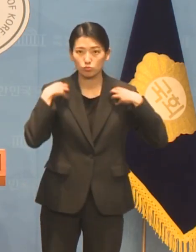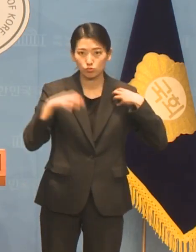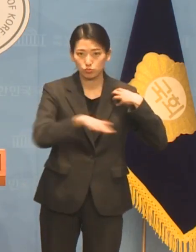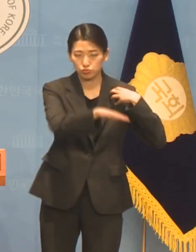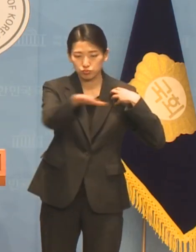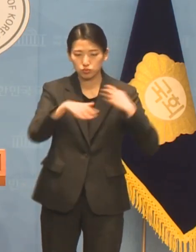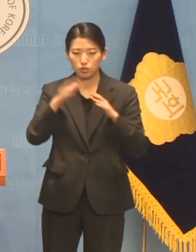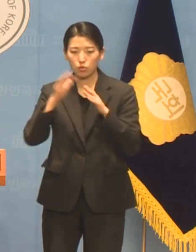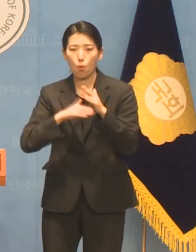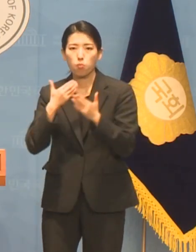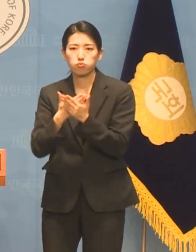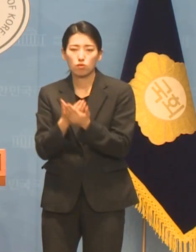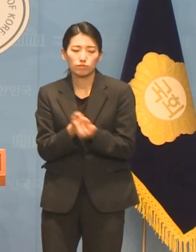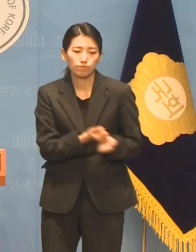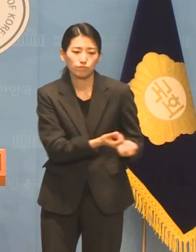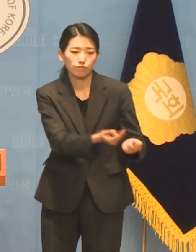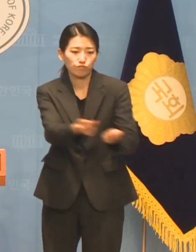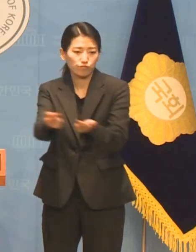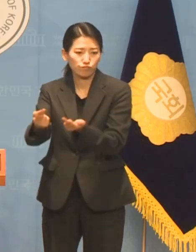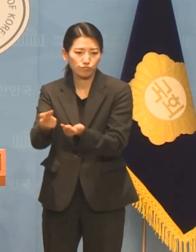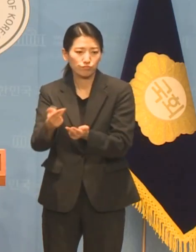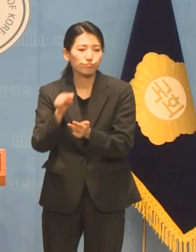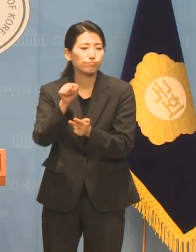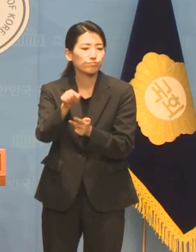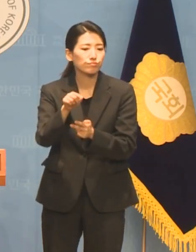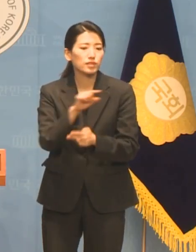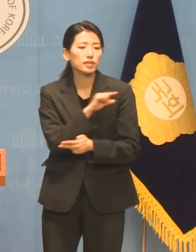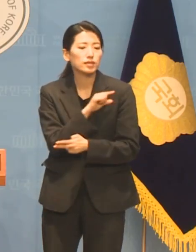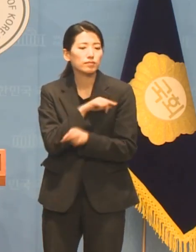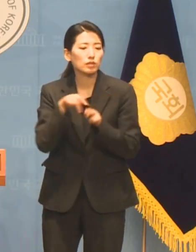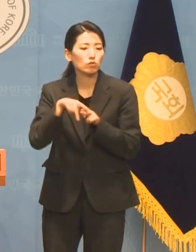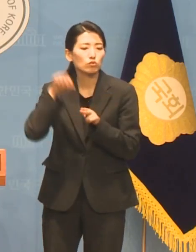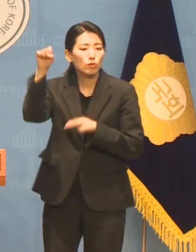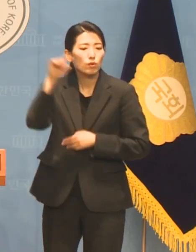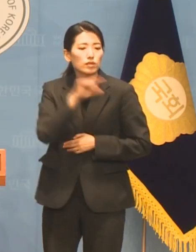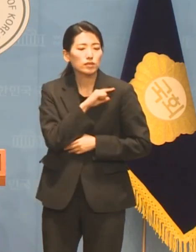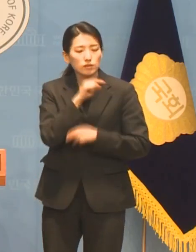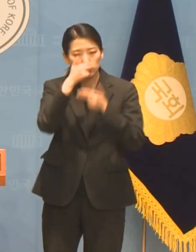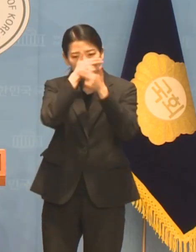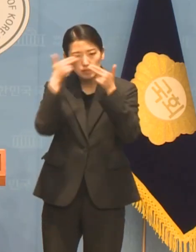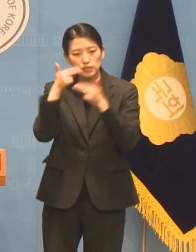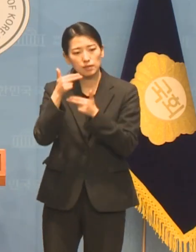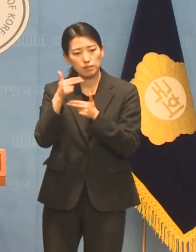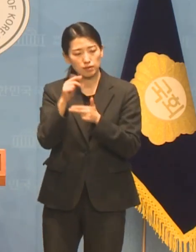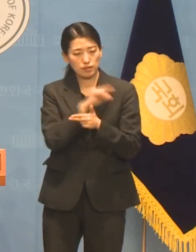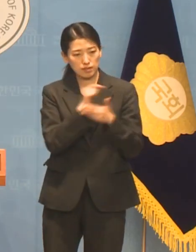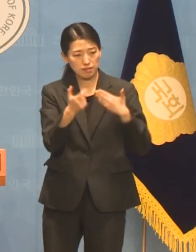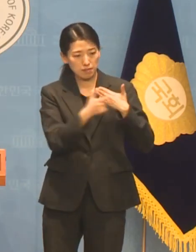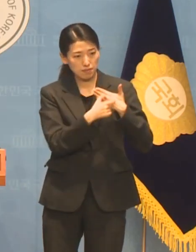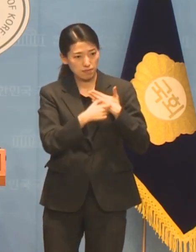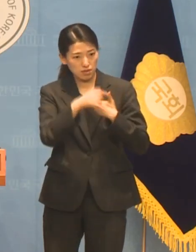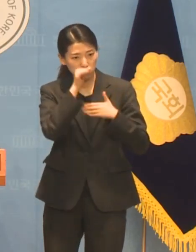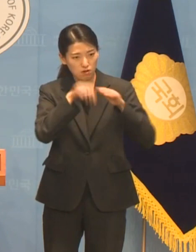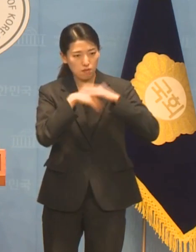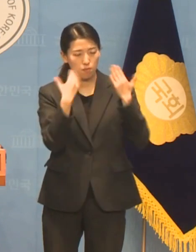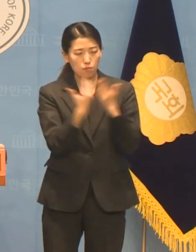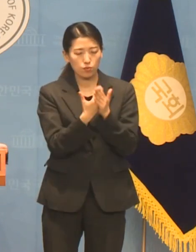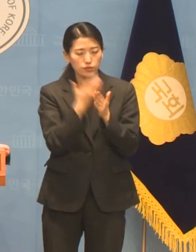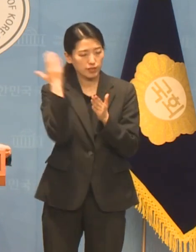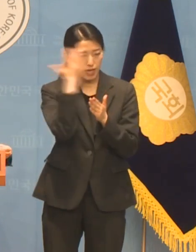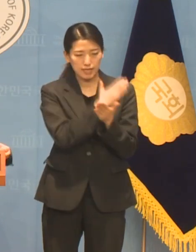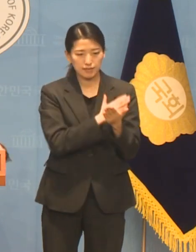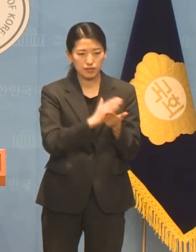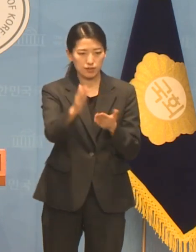지방자치단체가 해당 불법 현수막을 철거할 수 있도록 안내하였으며 선관위에서도 허위 현수막을 즉각 철거할 것을